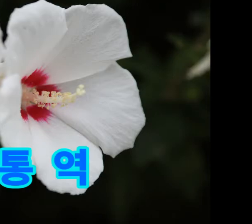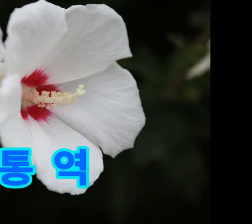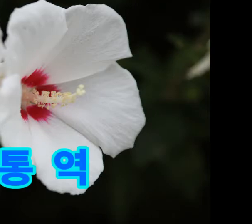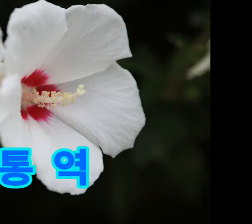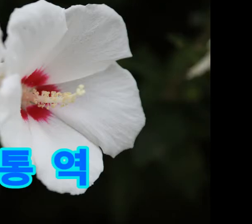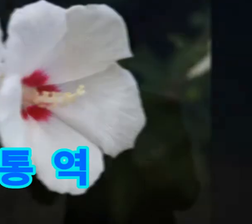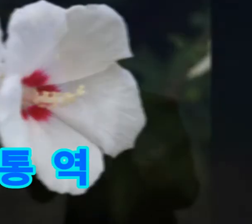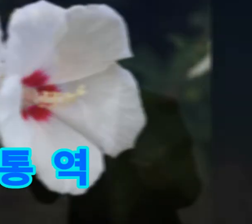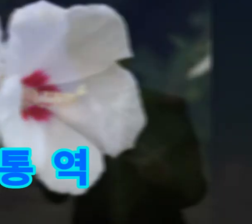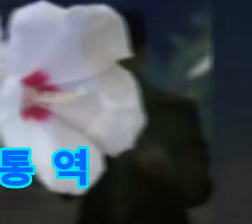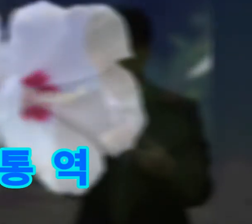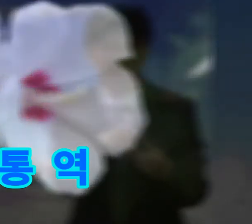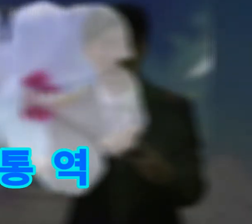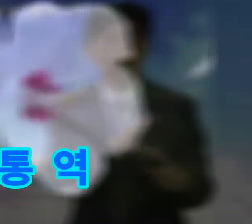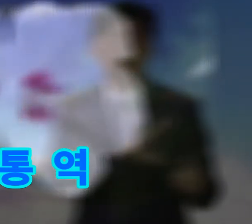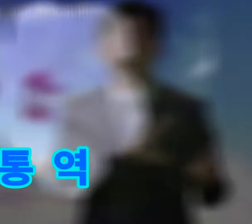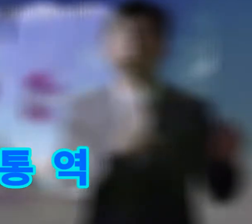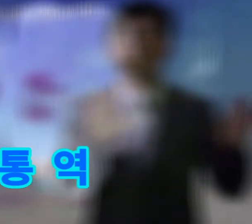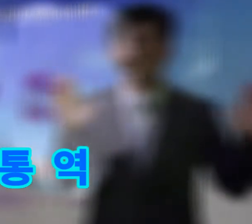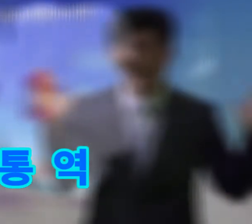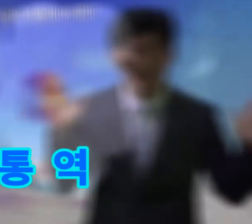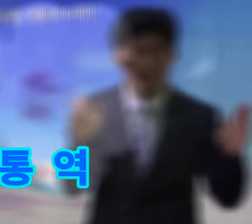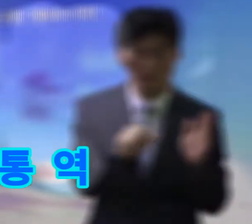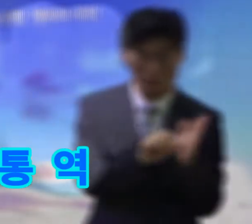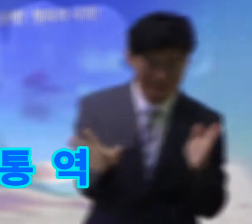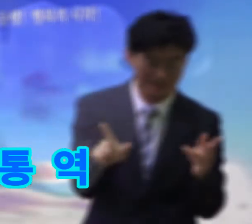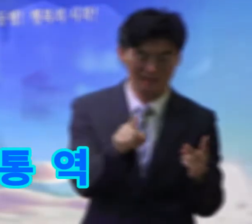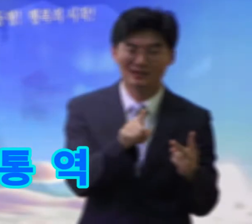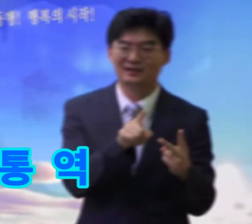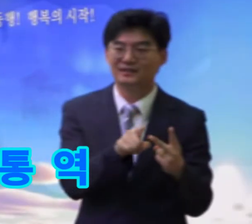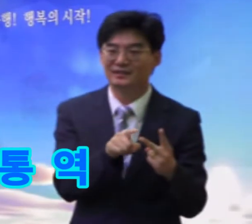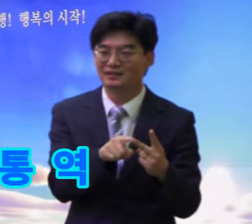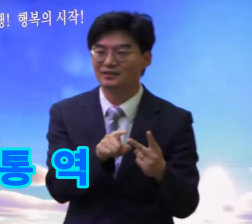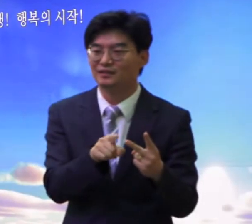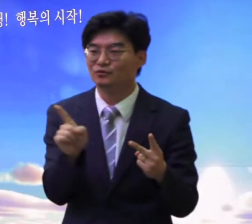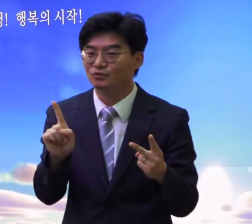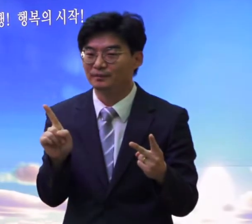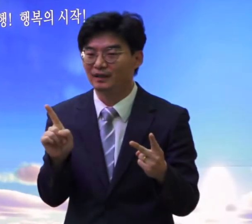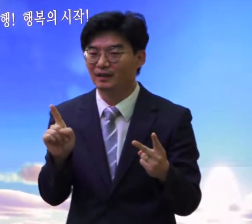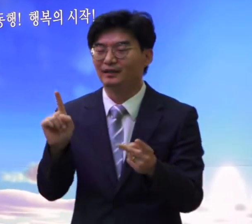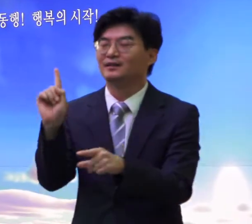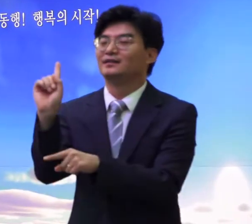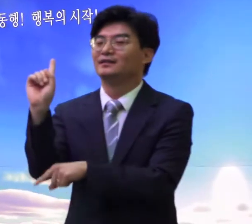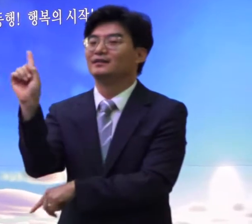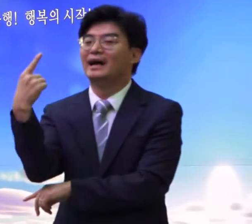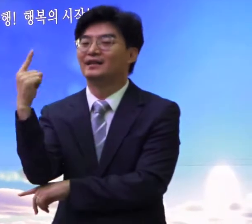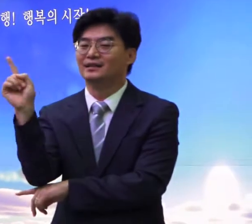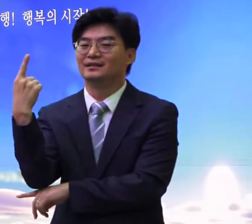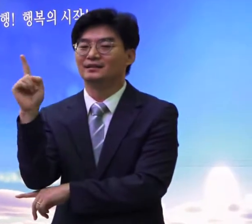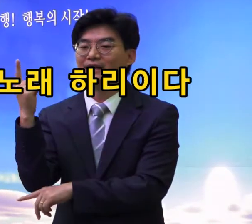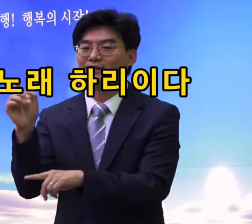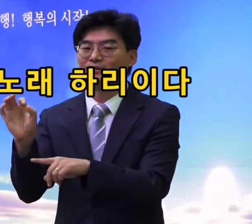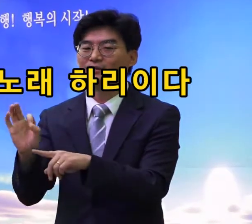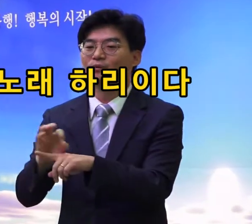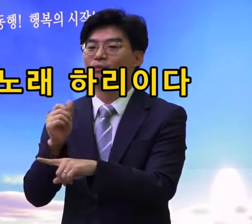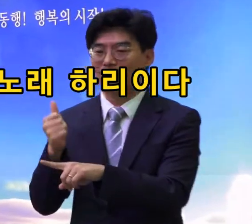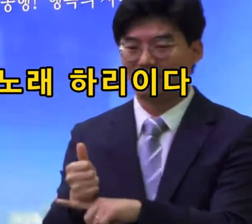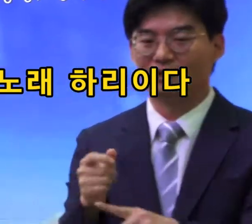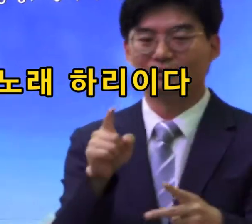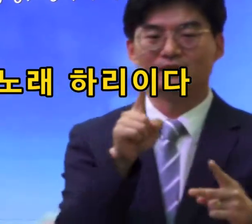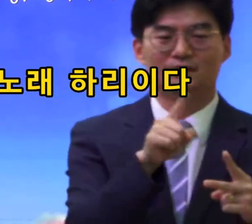하나님 훈련을 받은 모세이고, 또 한 사람은 유대 광야에서 훈련받은 다윗입니다. 오늘 우리가